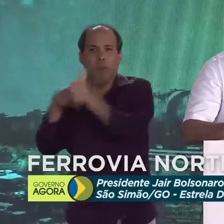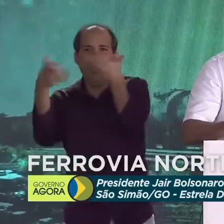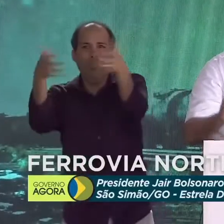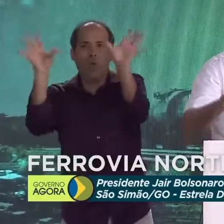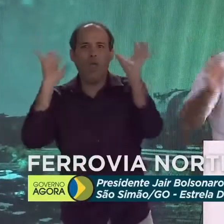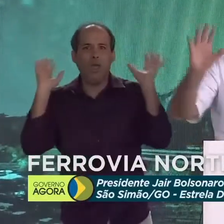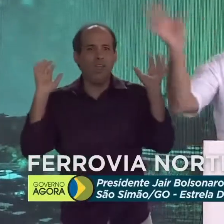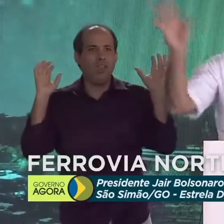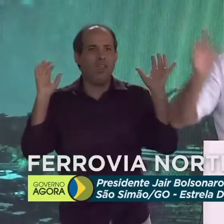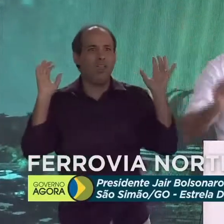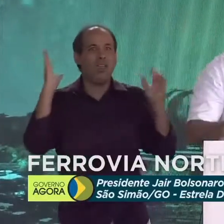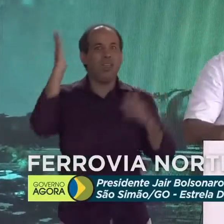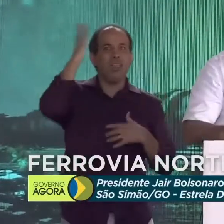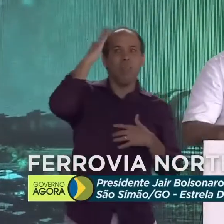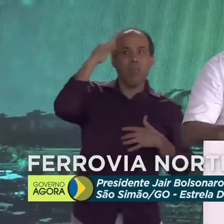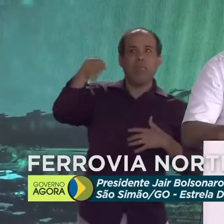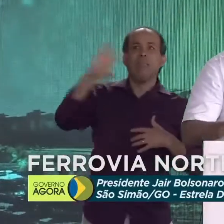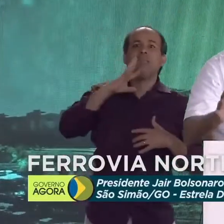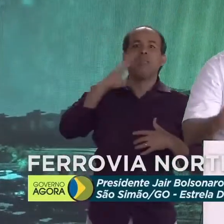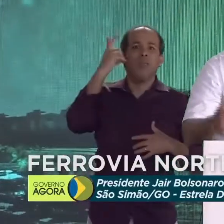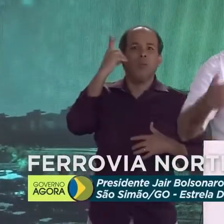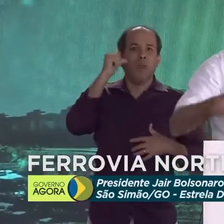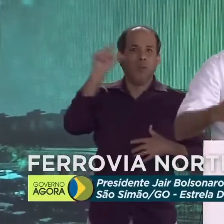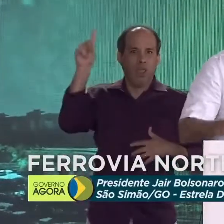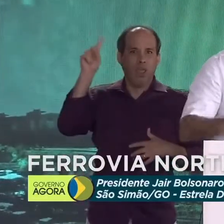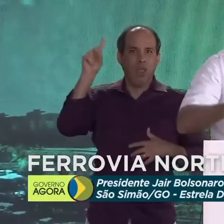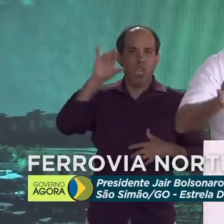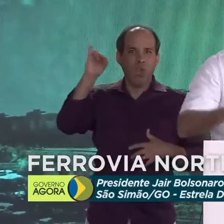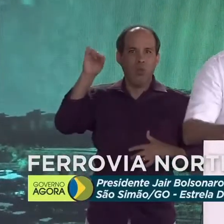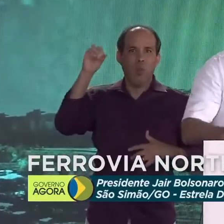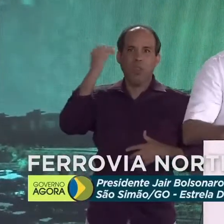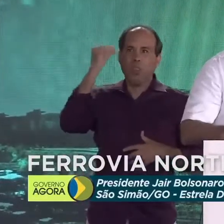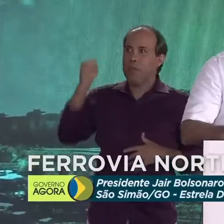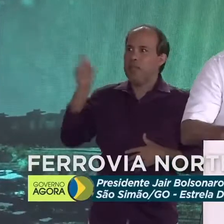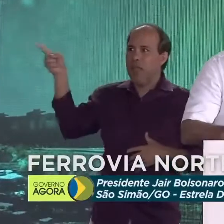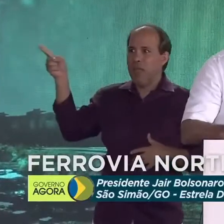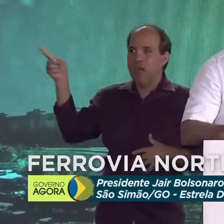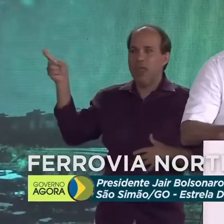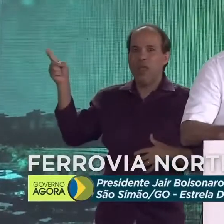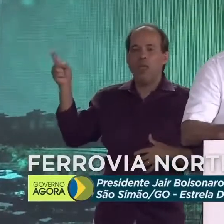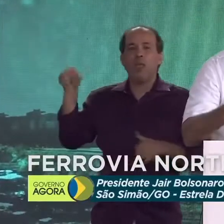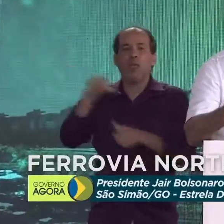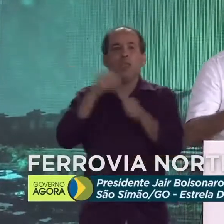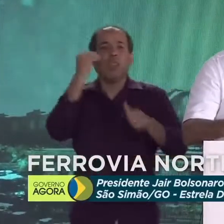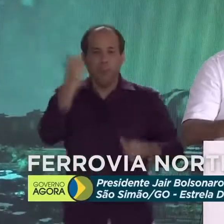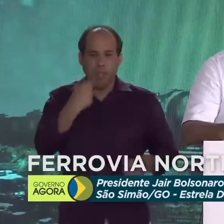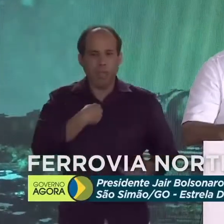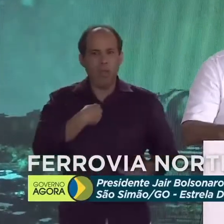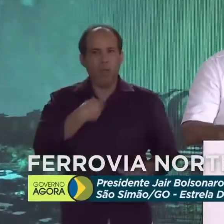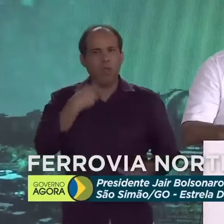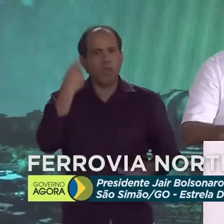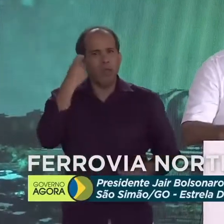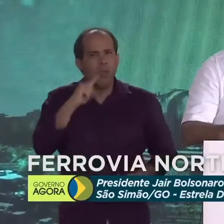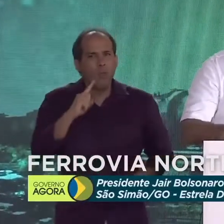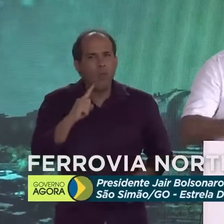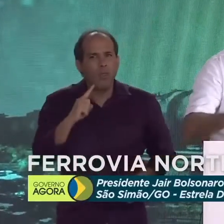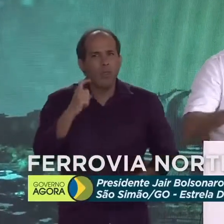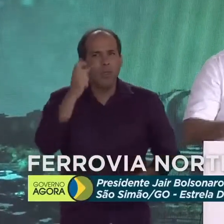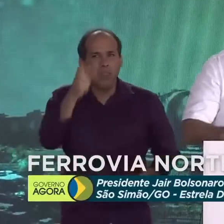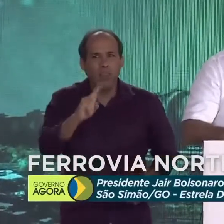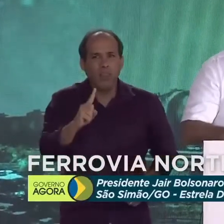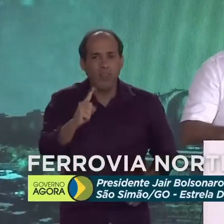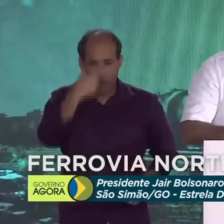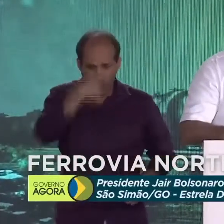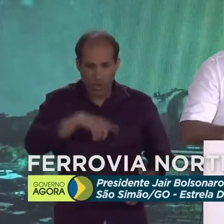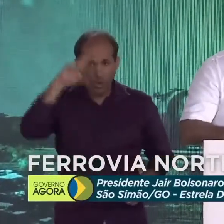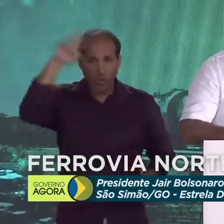Todo mundo procura saber quem era aquela vereadora do Rio de Janeiro, quem matou, quem tentou matar, não há interesse. Apesar de eu ser o chefe do executivo eleito, mas tudo